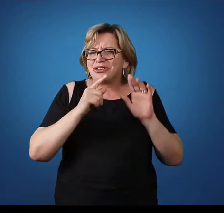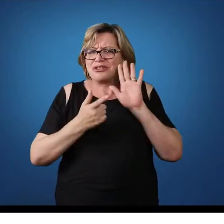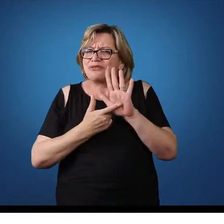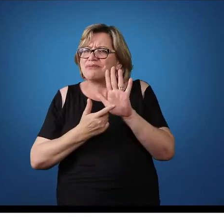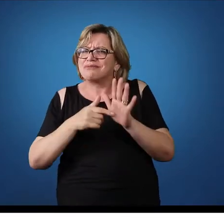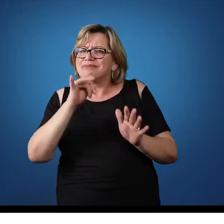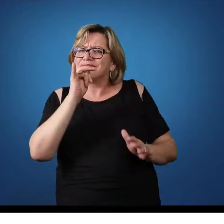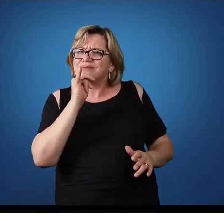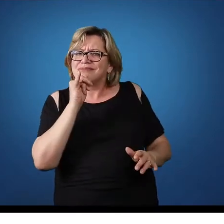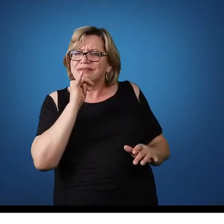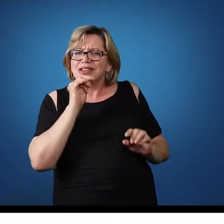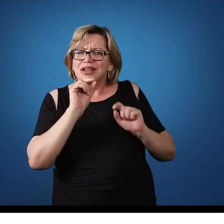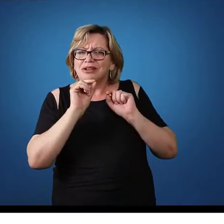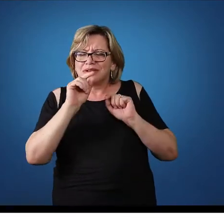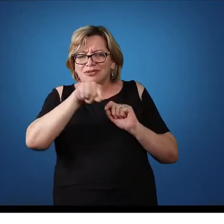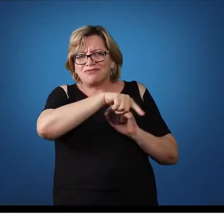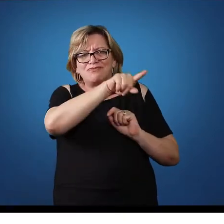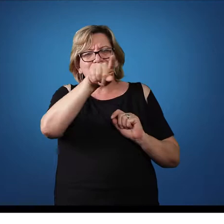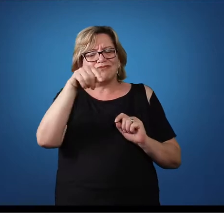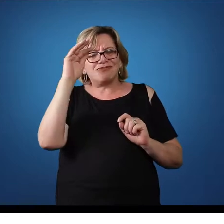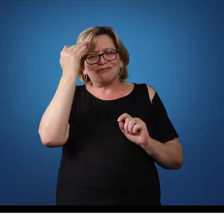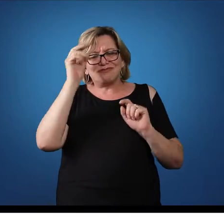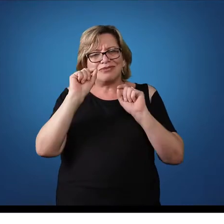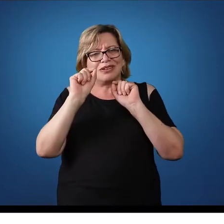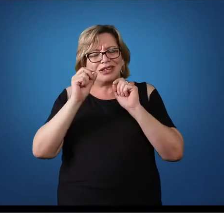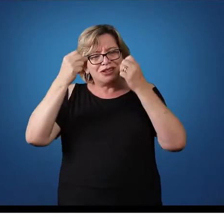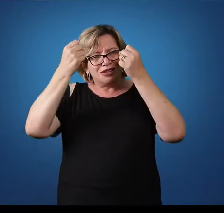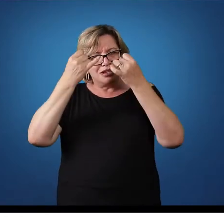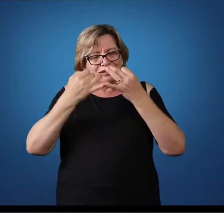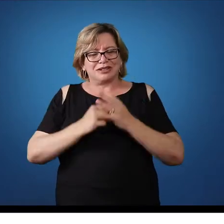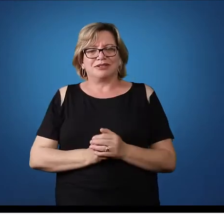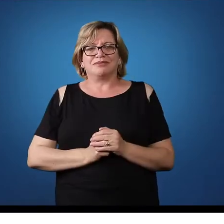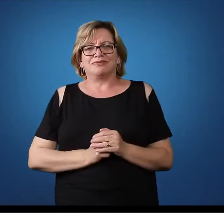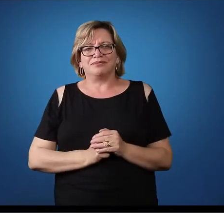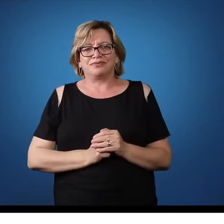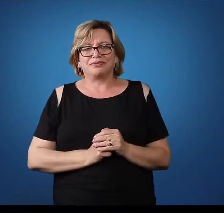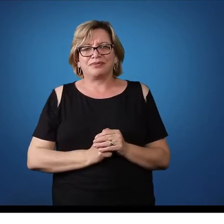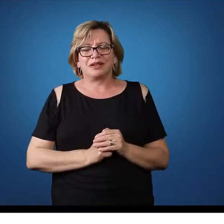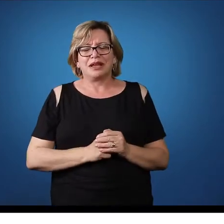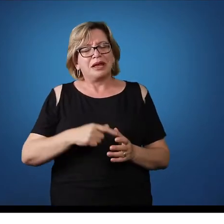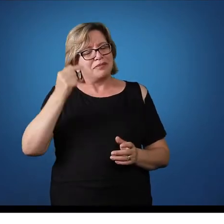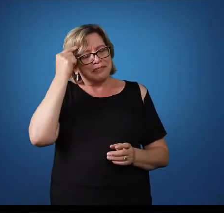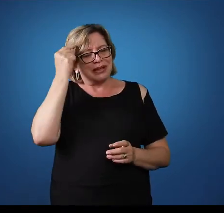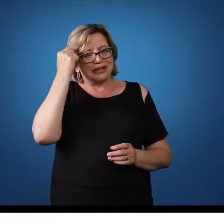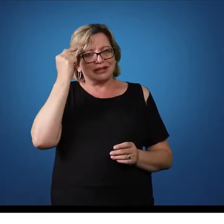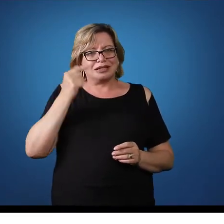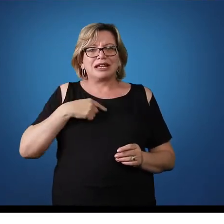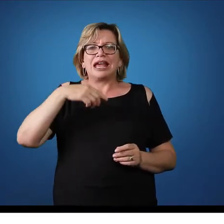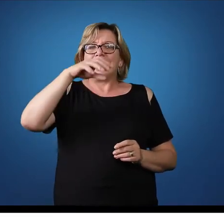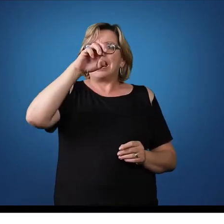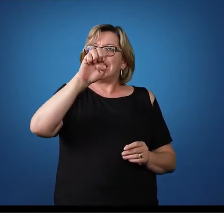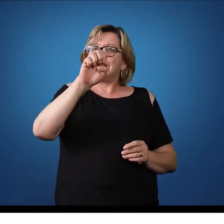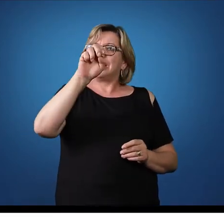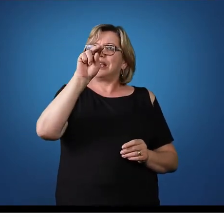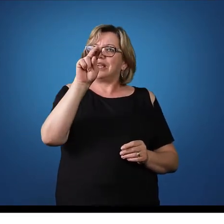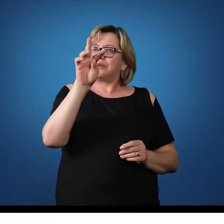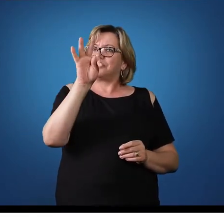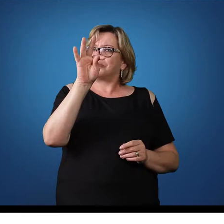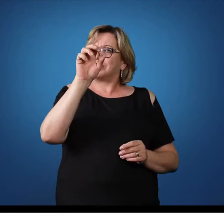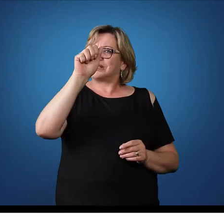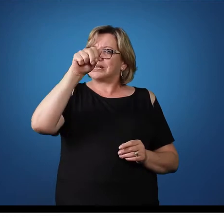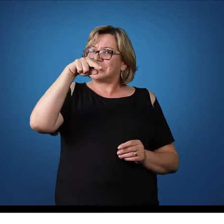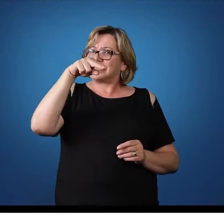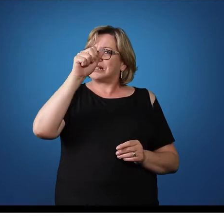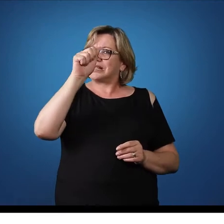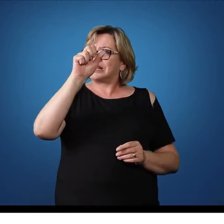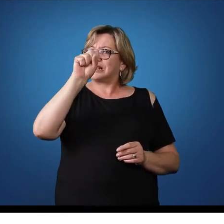exemplo para vocês entenderem do que eu estou falando. Pensem, por exemplo, na eutanásia. A eutanásia é